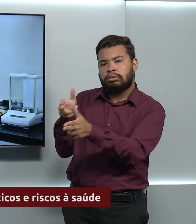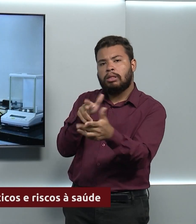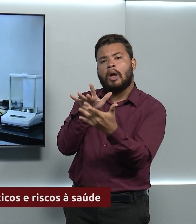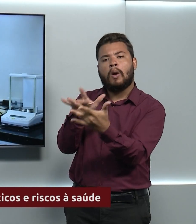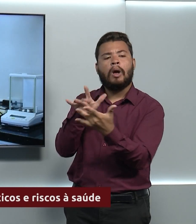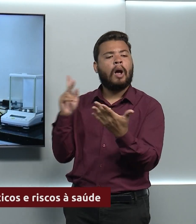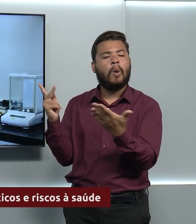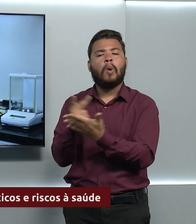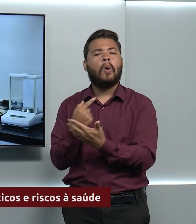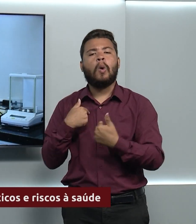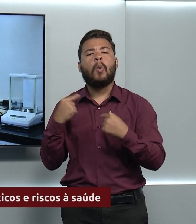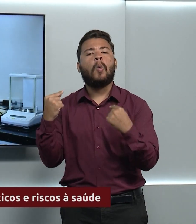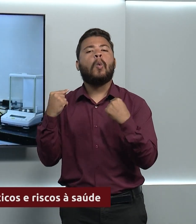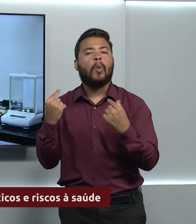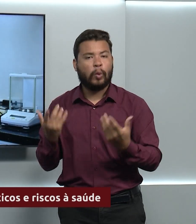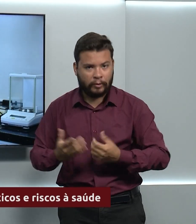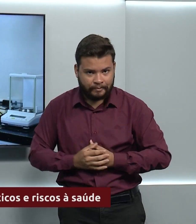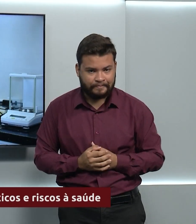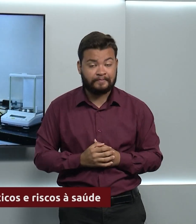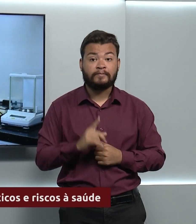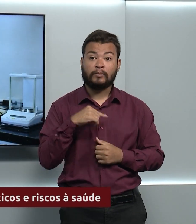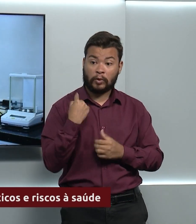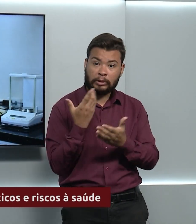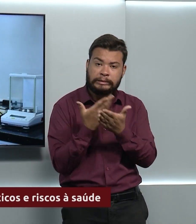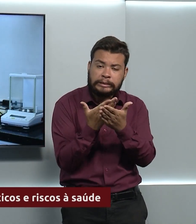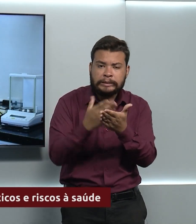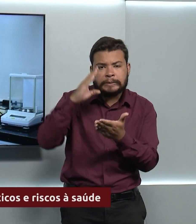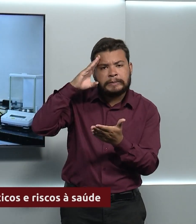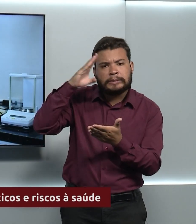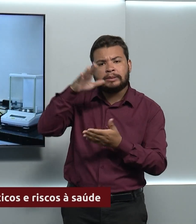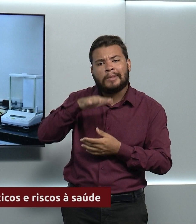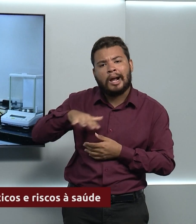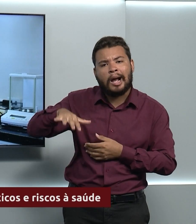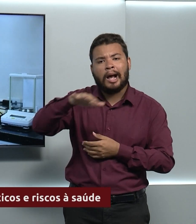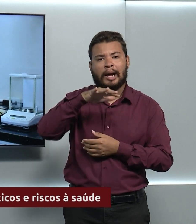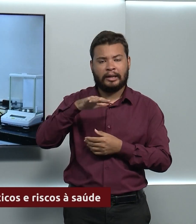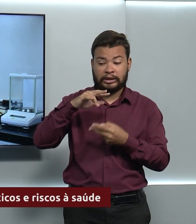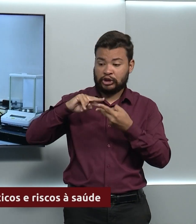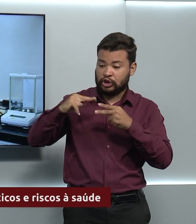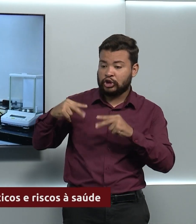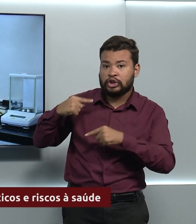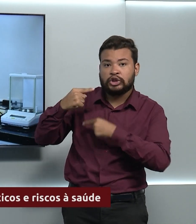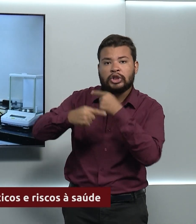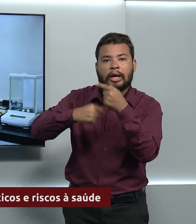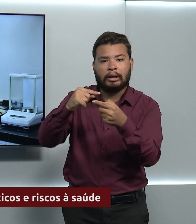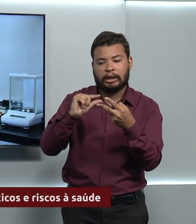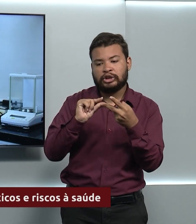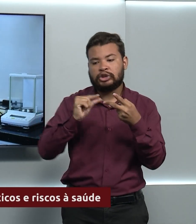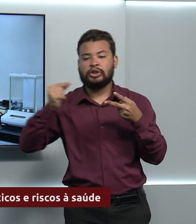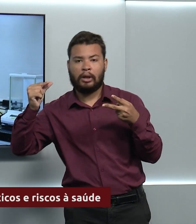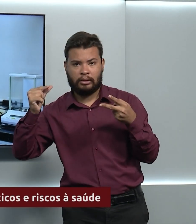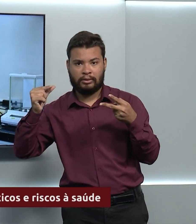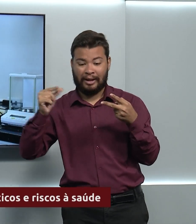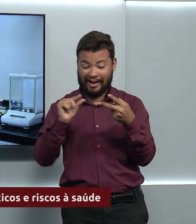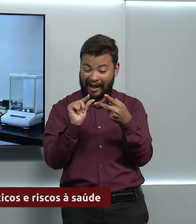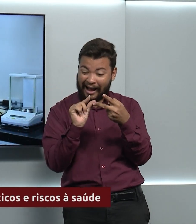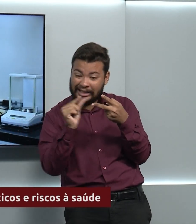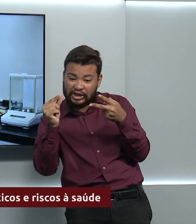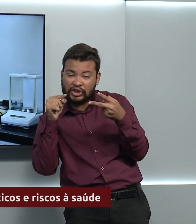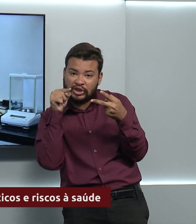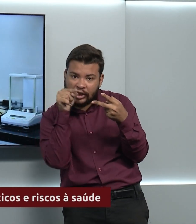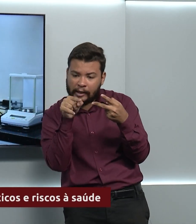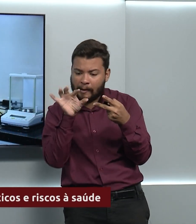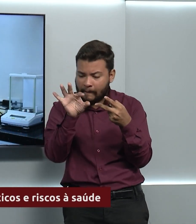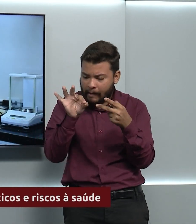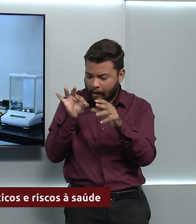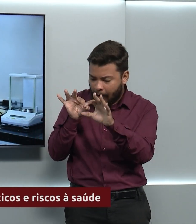nosso foco é na parte genética, da análise, eu trabalho com outros genes, eu trabalho com outros marcadores, para a